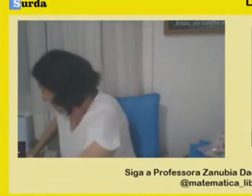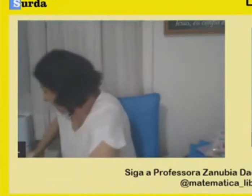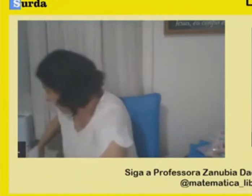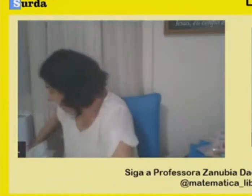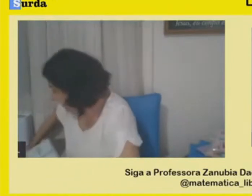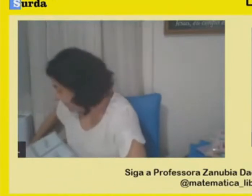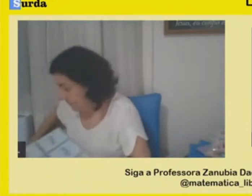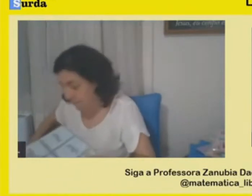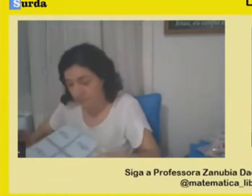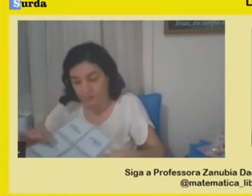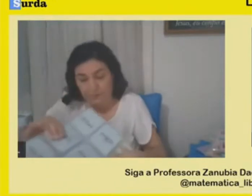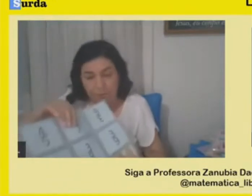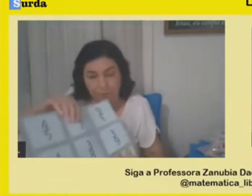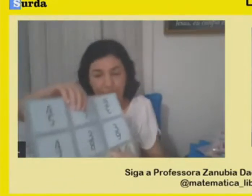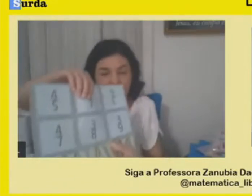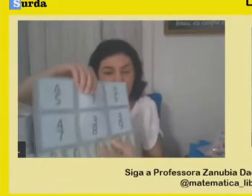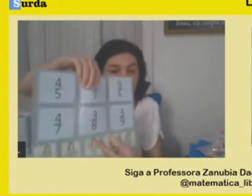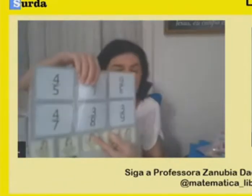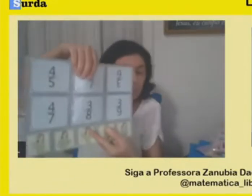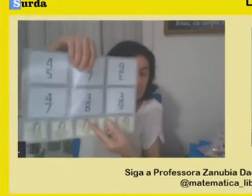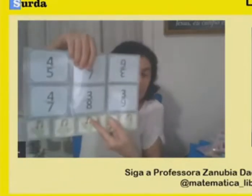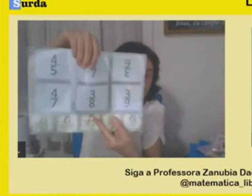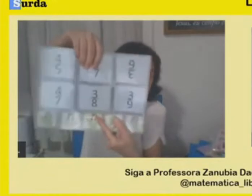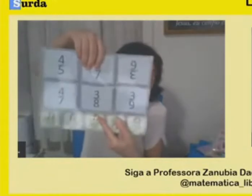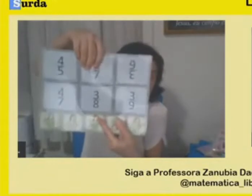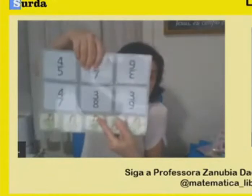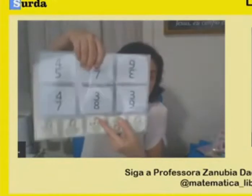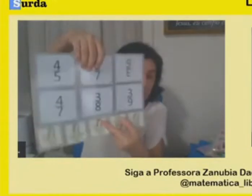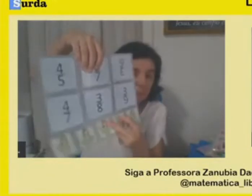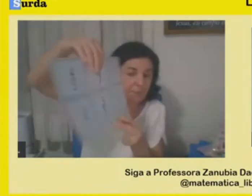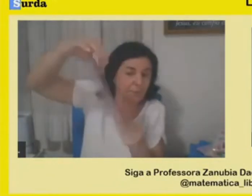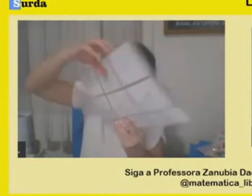encontro, tem algumas novidades, eu vou mostrar para vocês, ó.